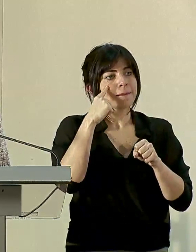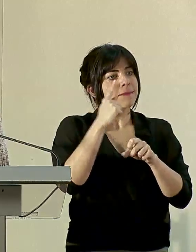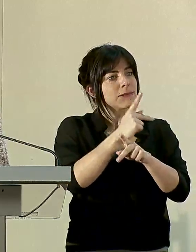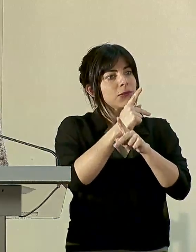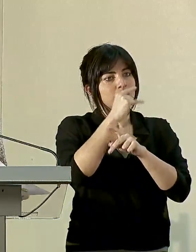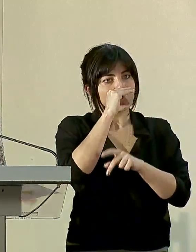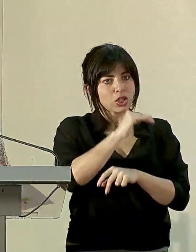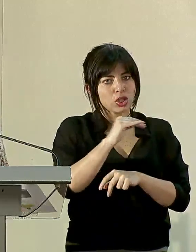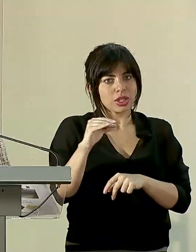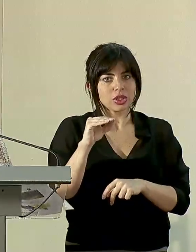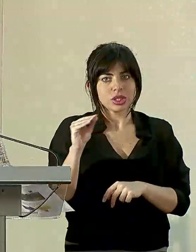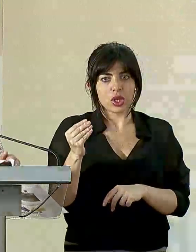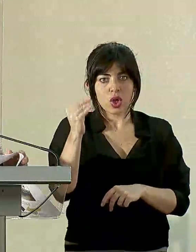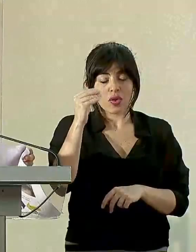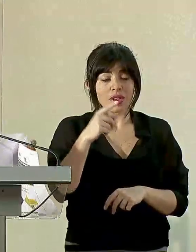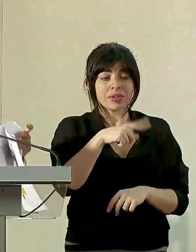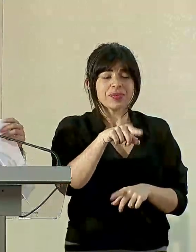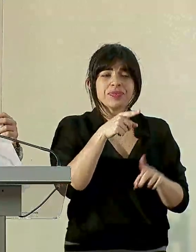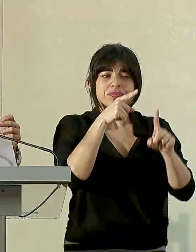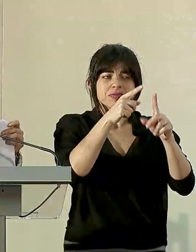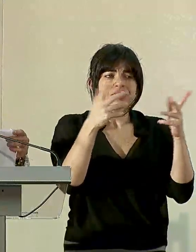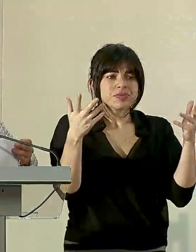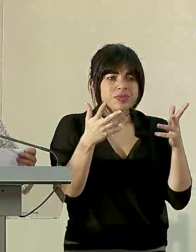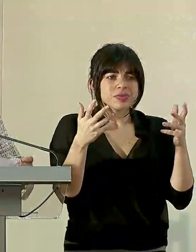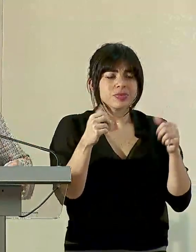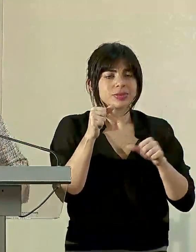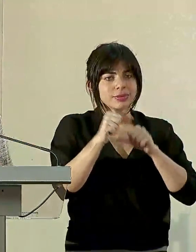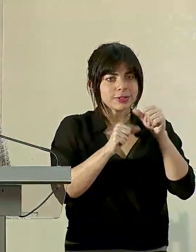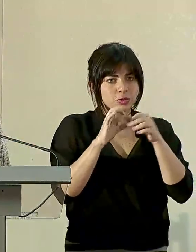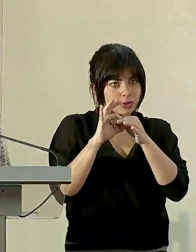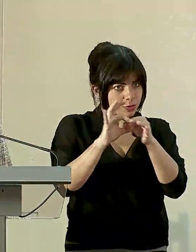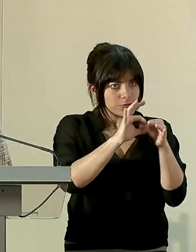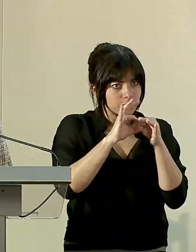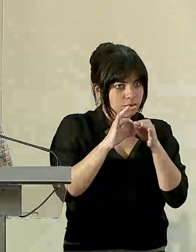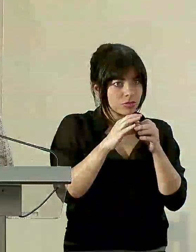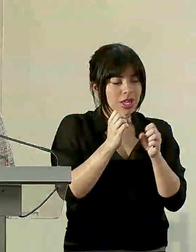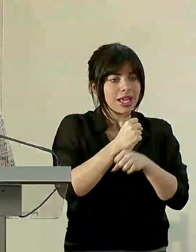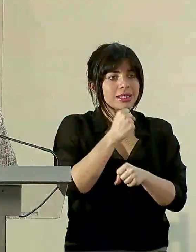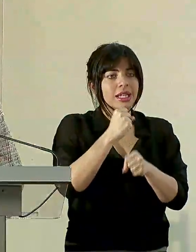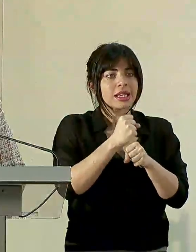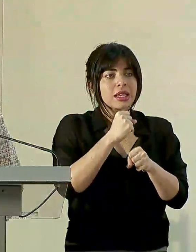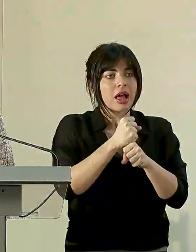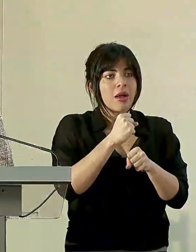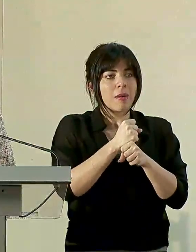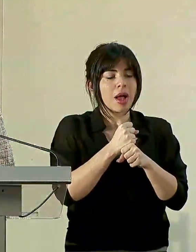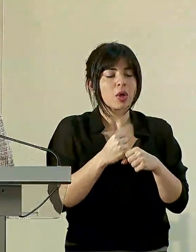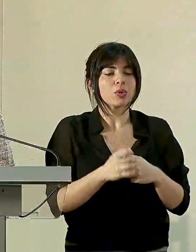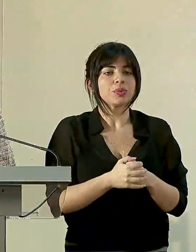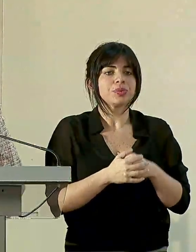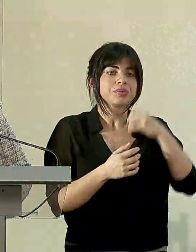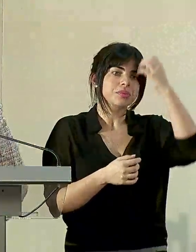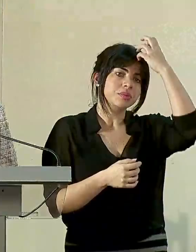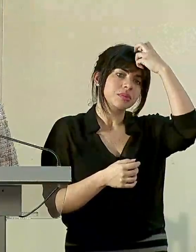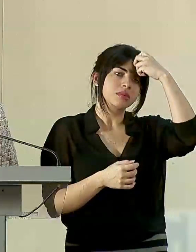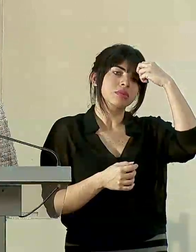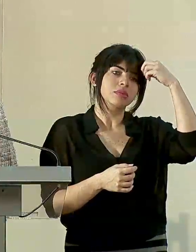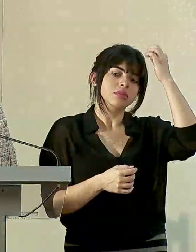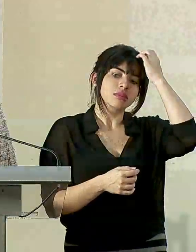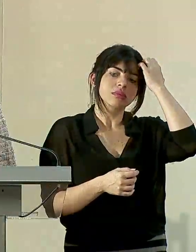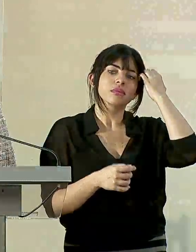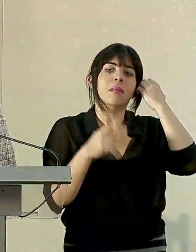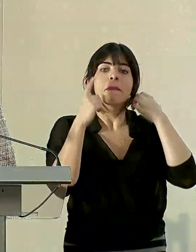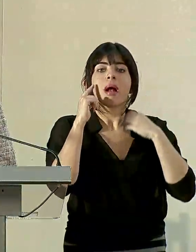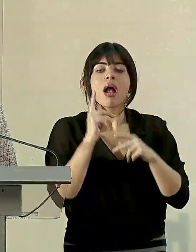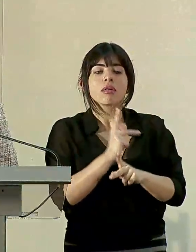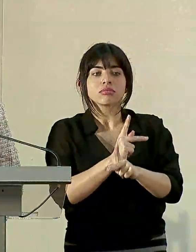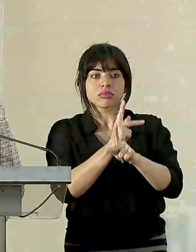y la adolescencia. Esto con la idea de sumar esfuerzos y de hacer trabajo tanto para